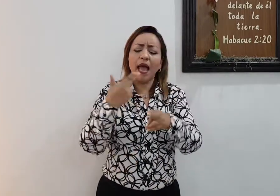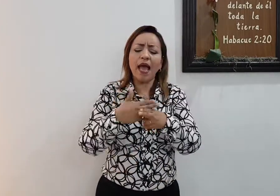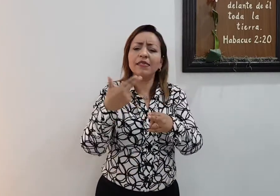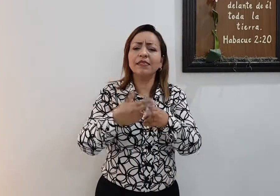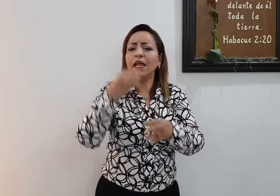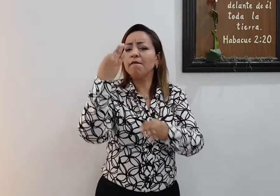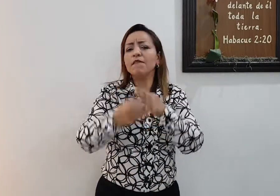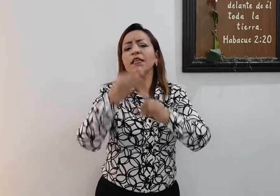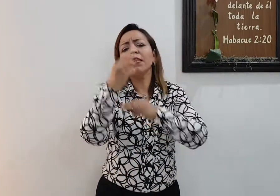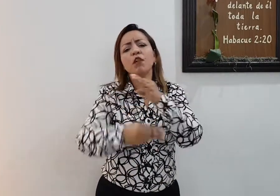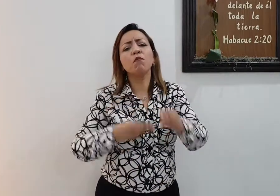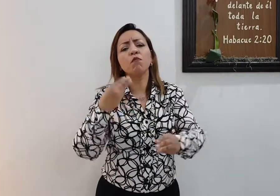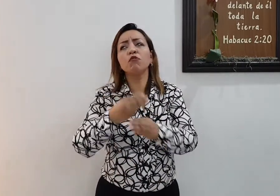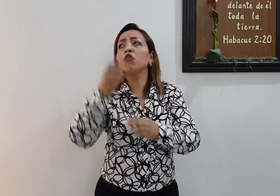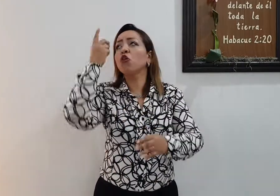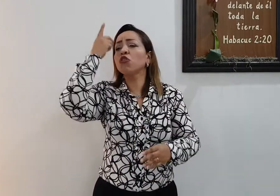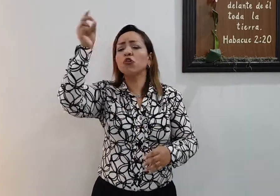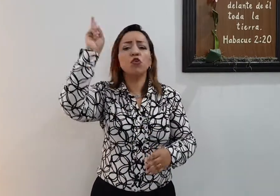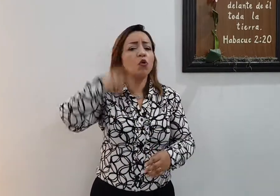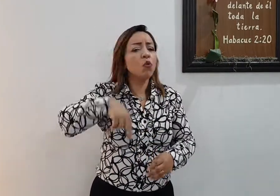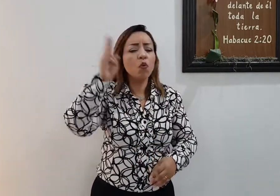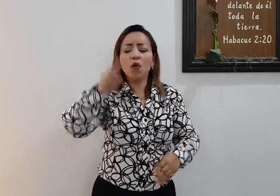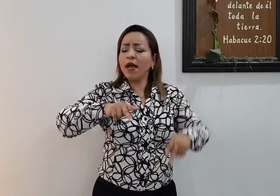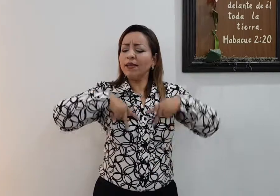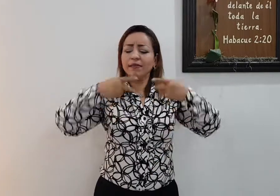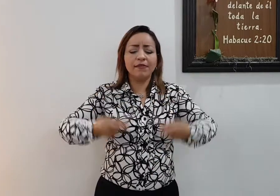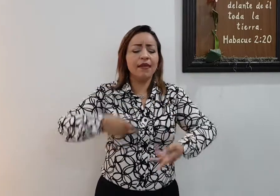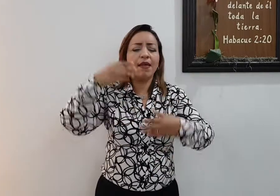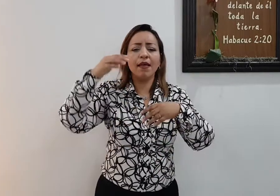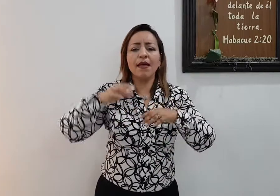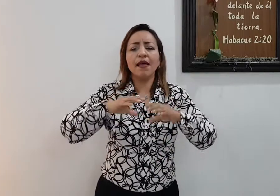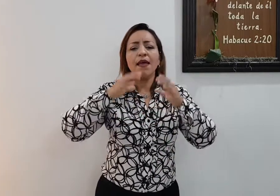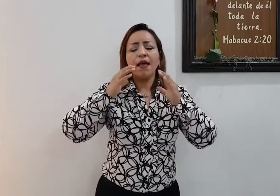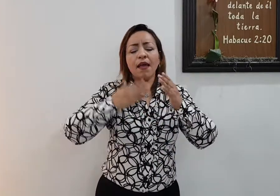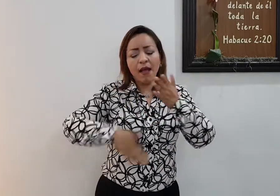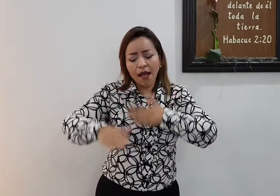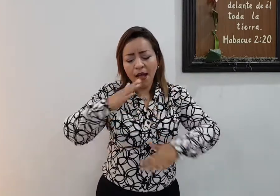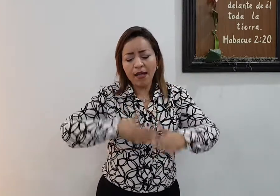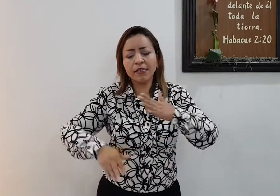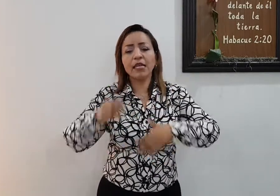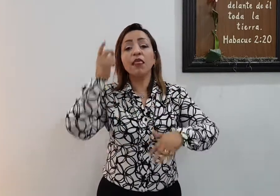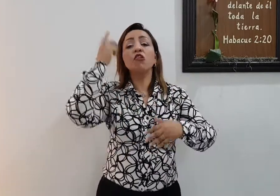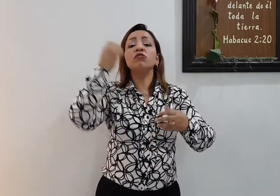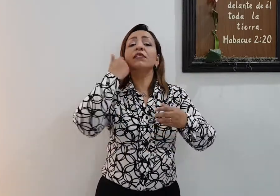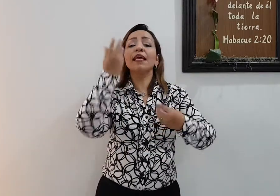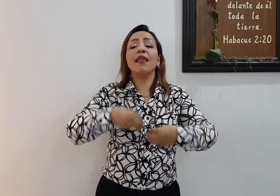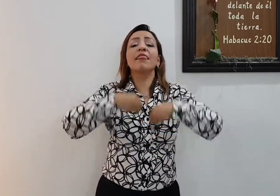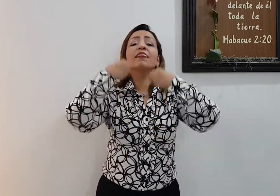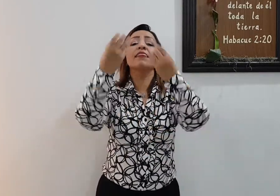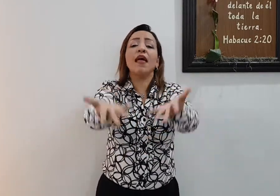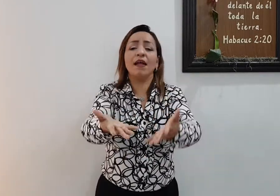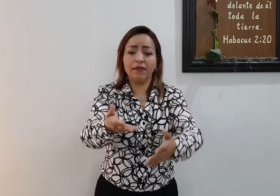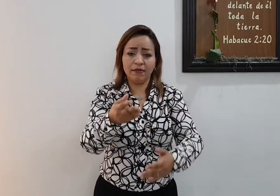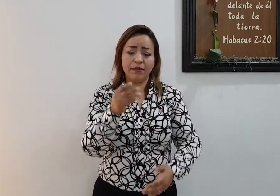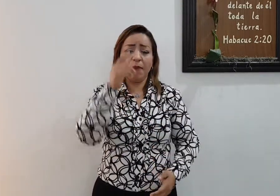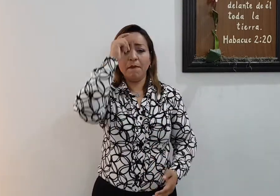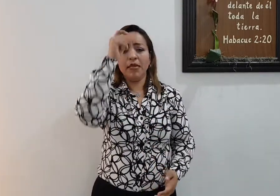cansa, hermano. Dios es vasto. Dios quiere darnos bendición. Pero yo cierro la bendición cuando digo,